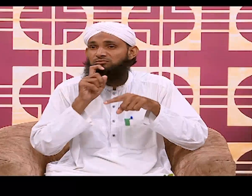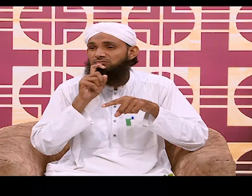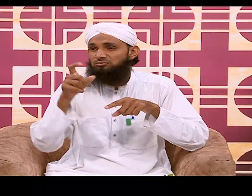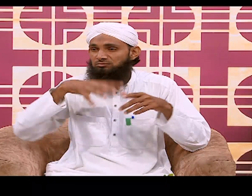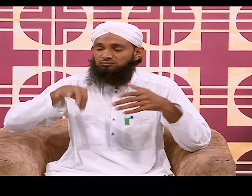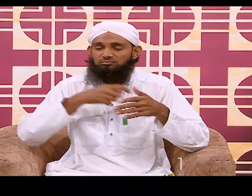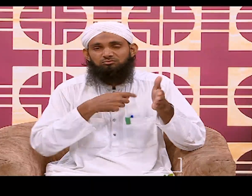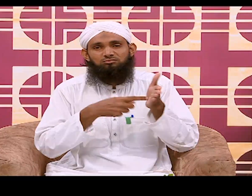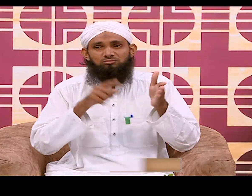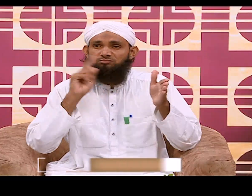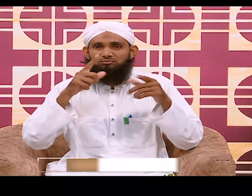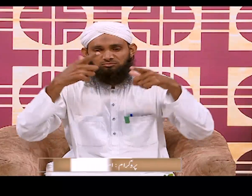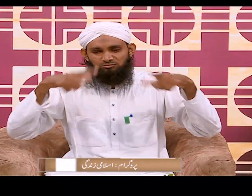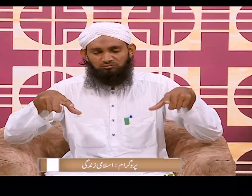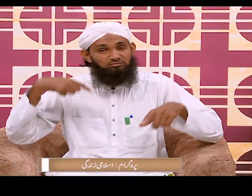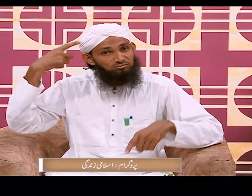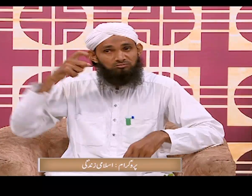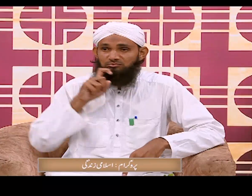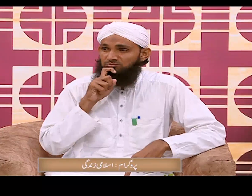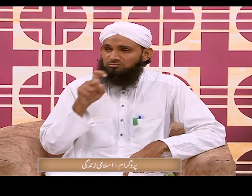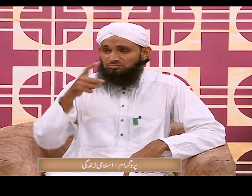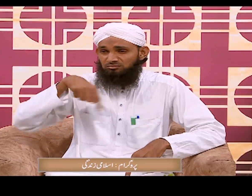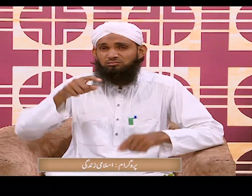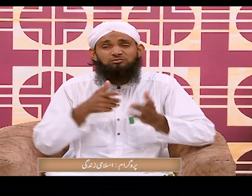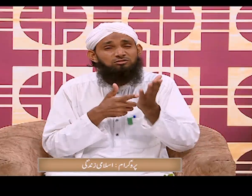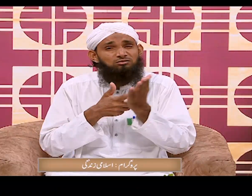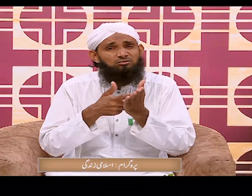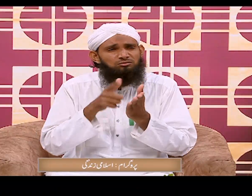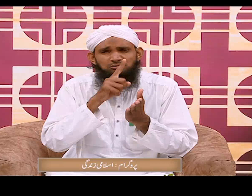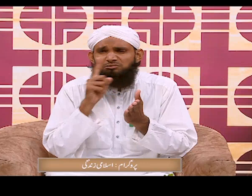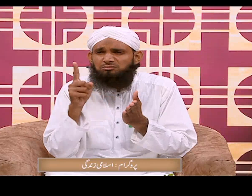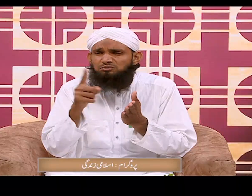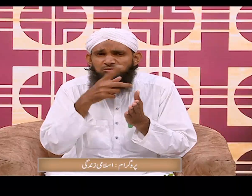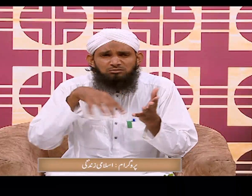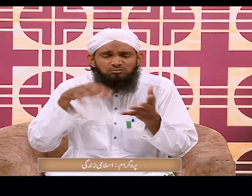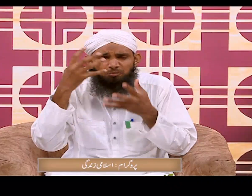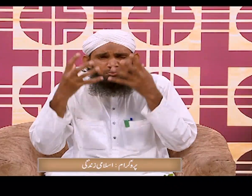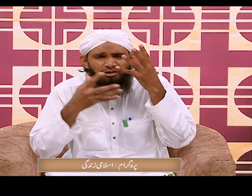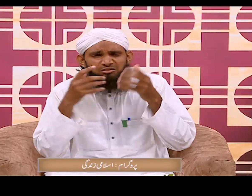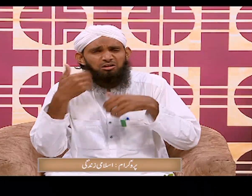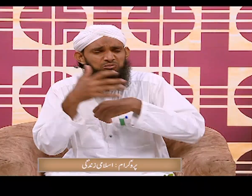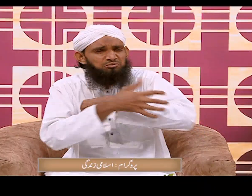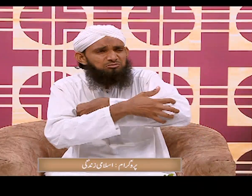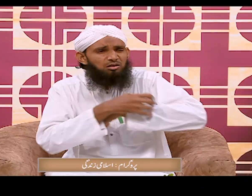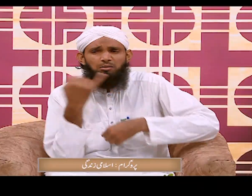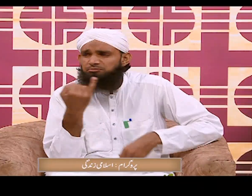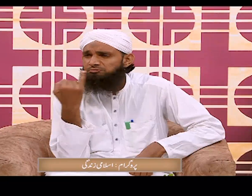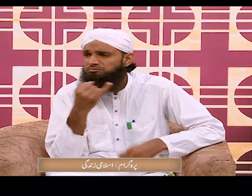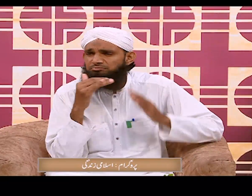کا ارادہ فرمایا۔ خادم کو حکم دیا کہ اس گاؤں میں سب سے پریشان حال اور غریب گھر تلاش کرو۔